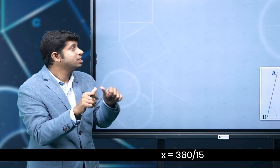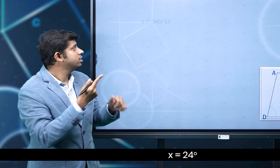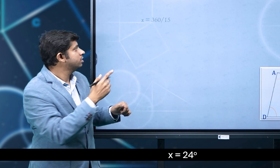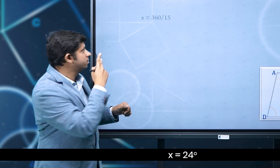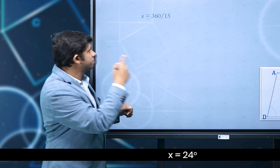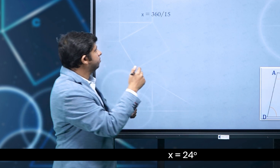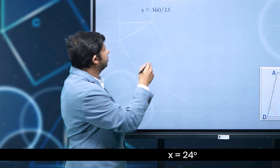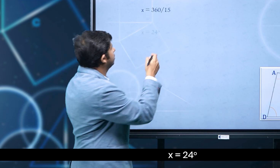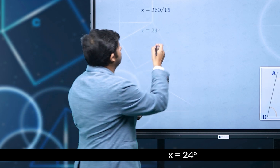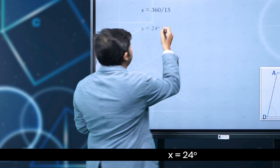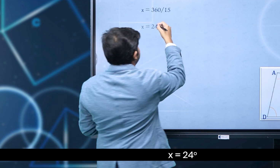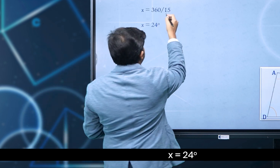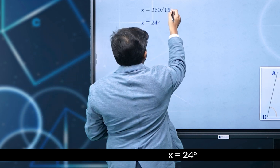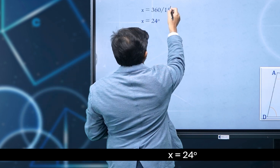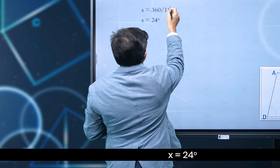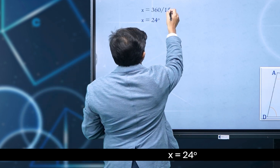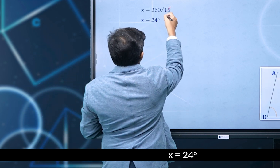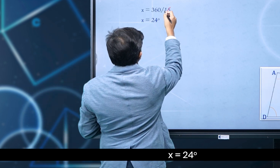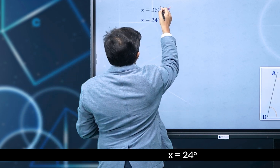X is equals to 24 degrees.